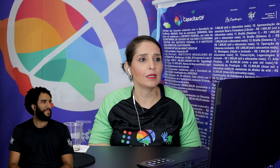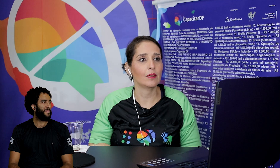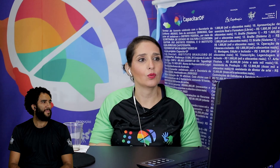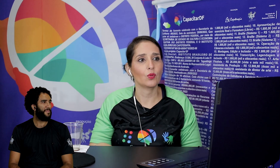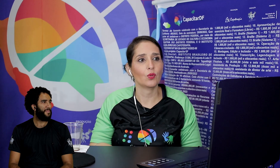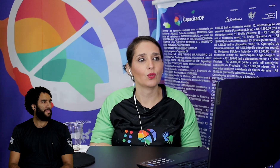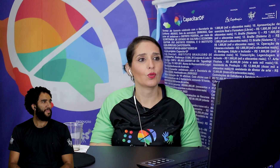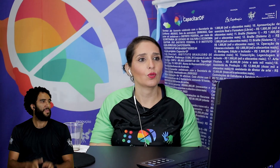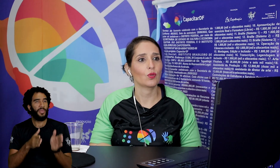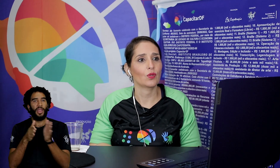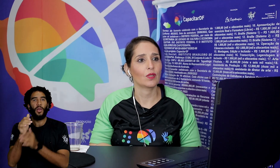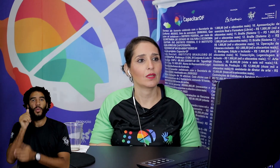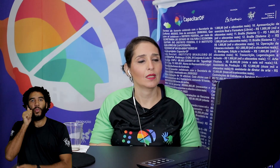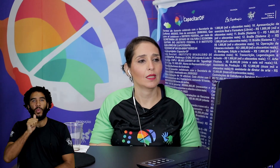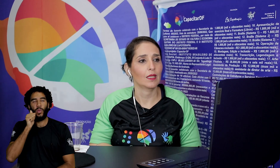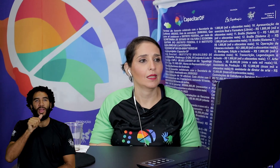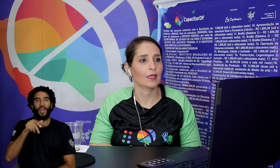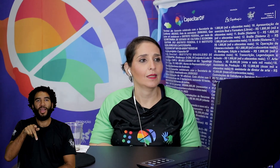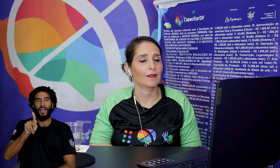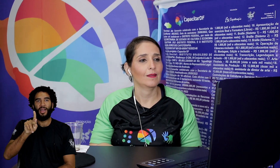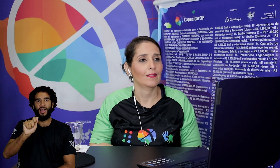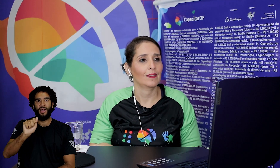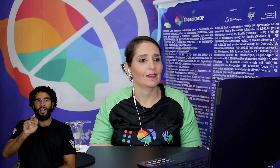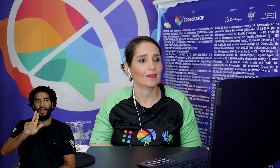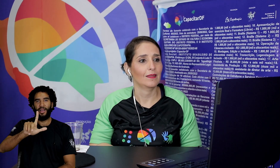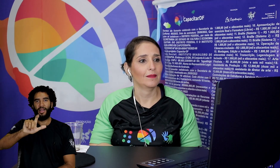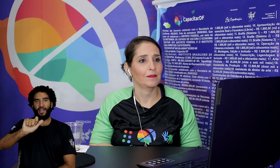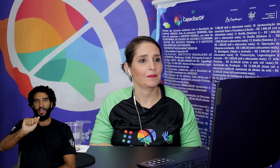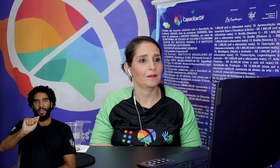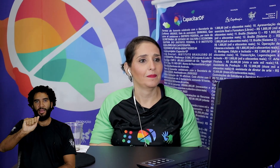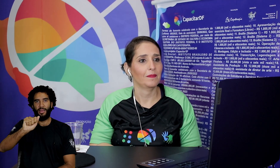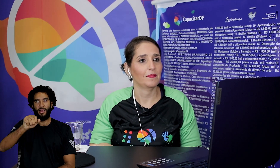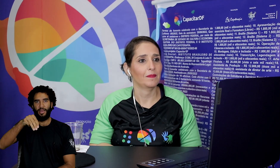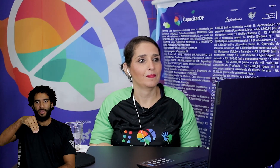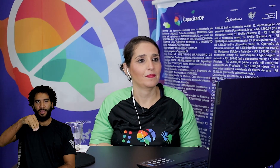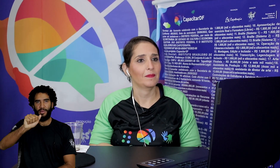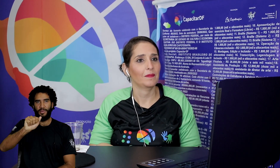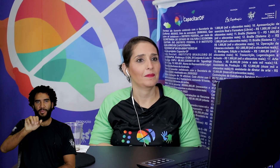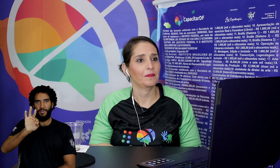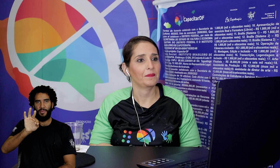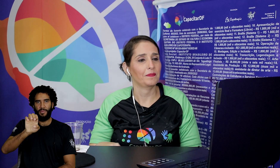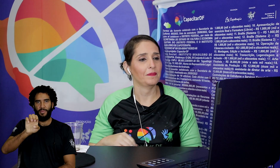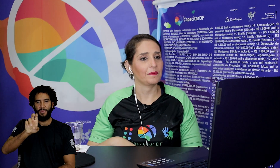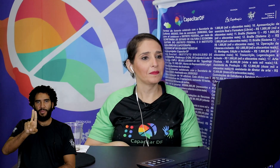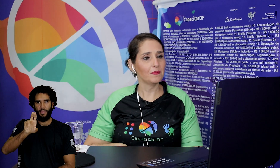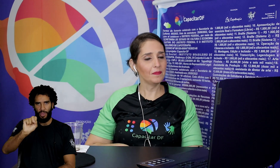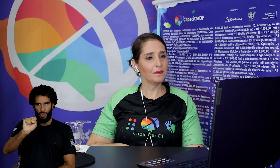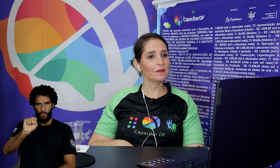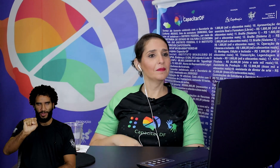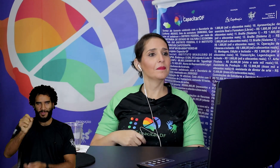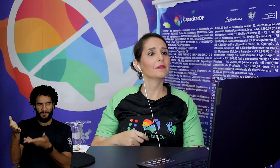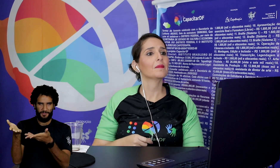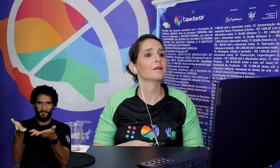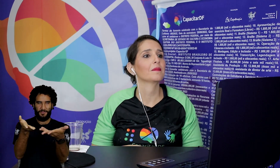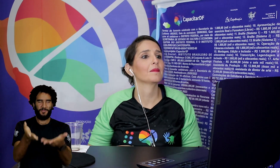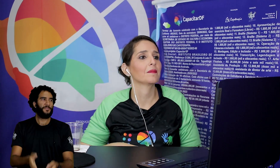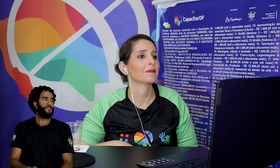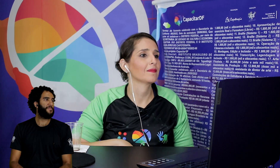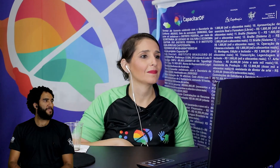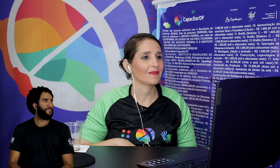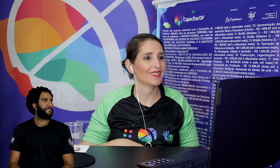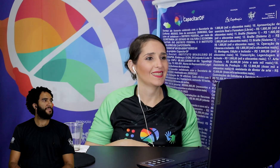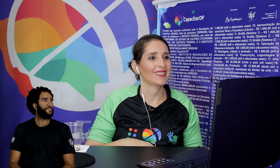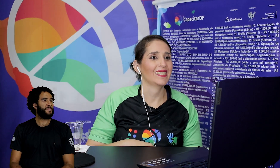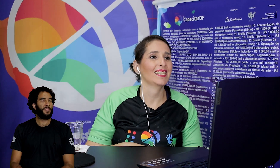Carla Mateus. Ui, deixa eu tirar.